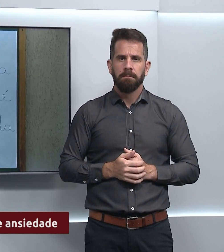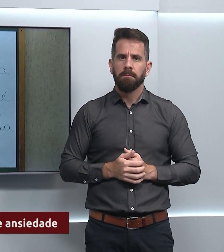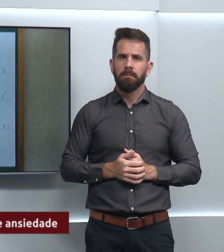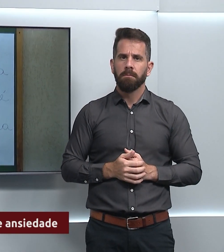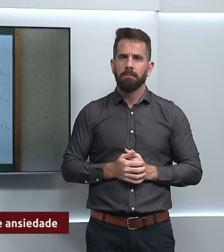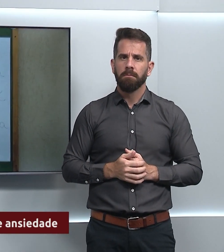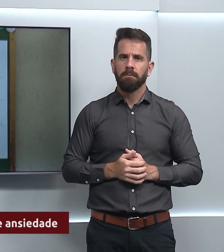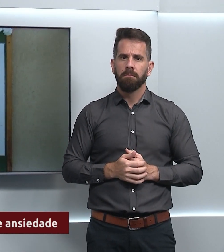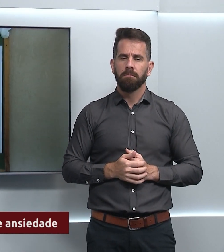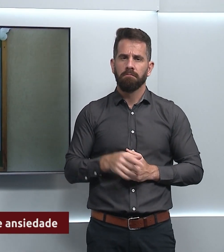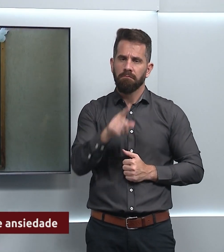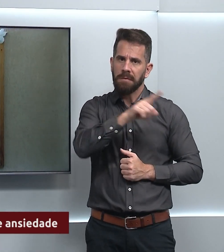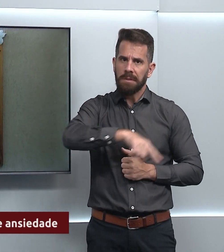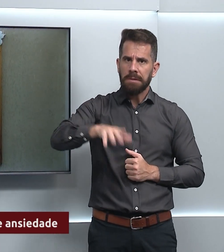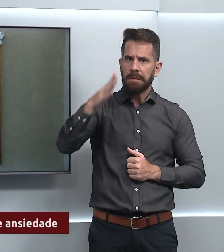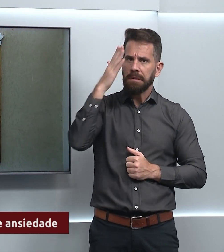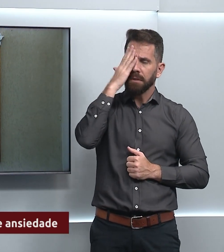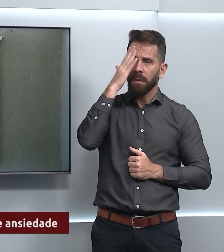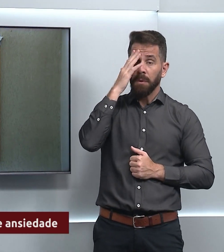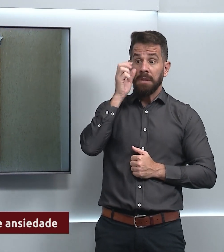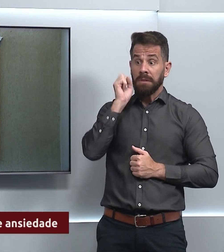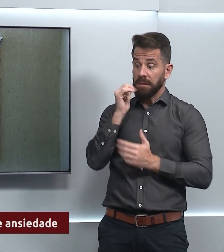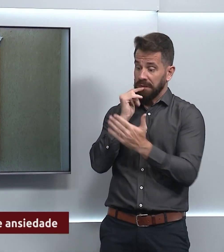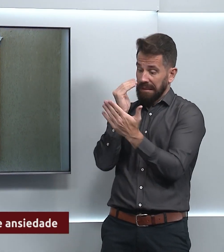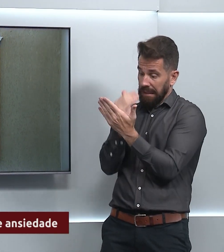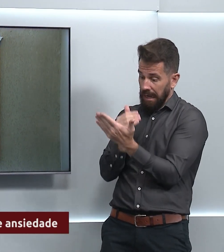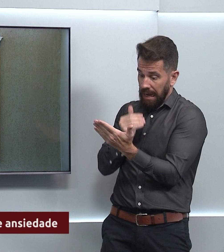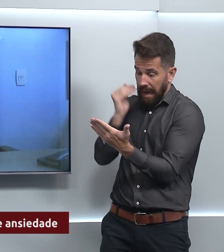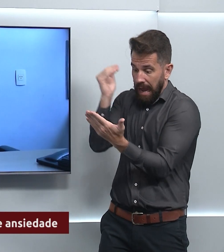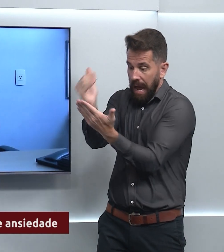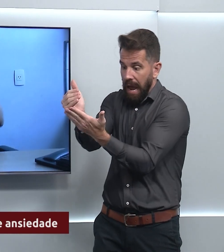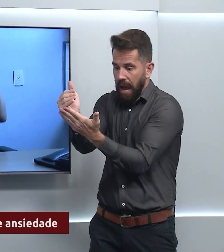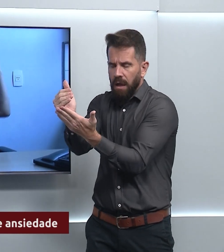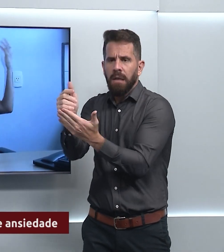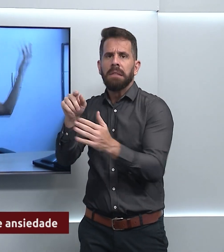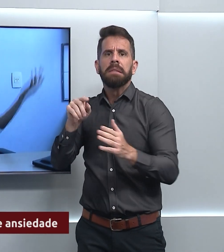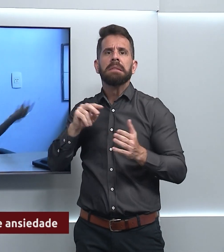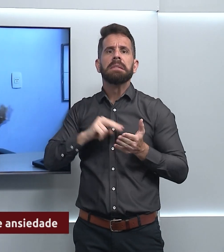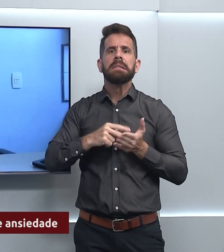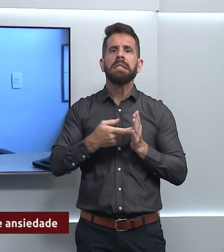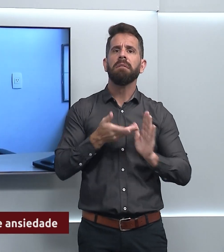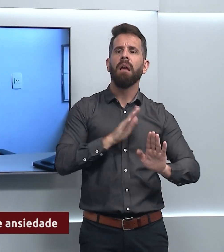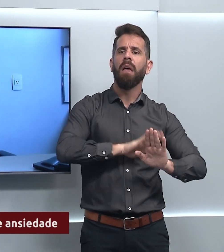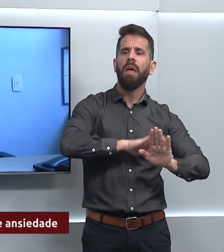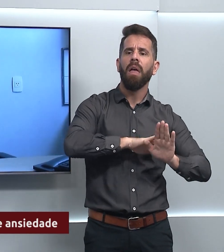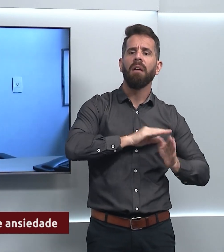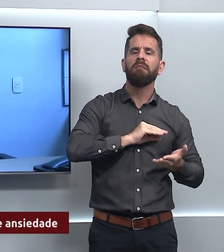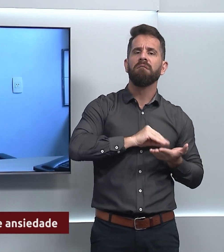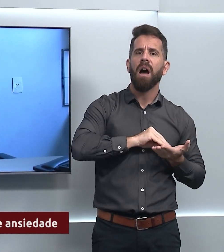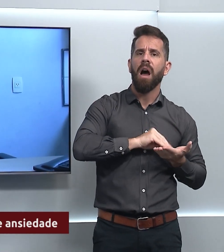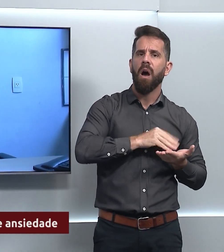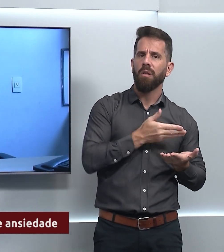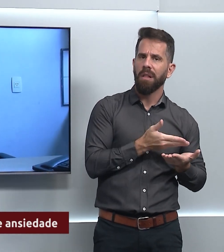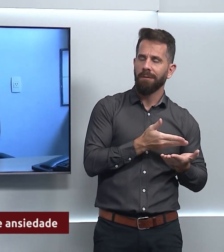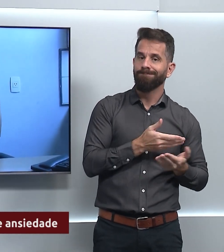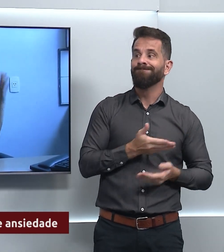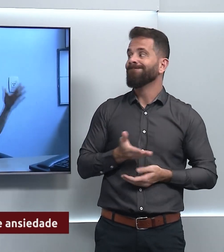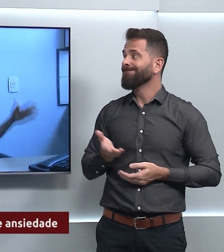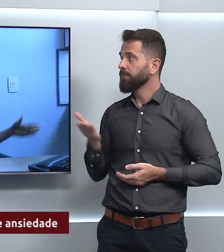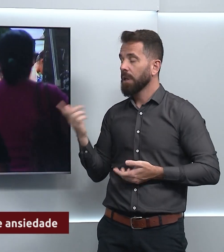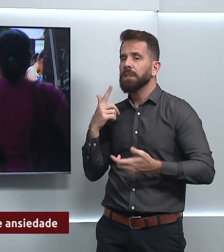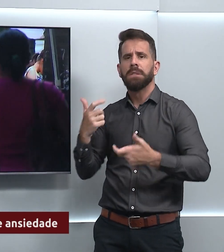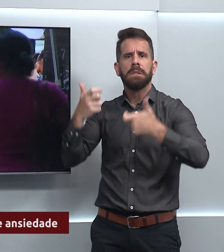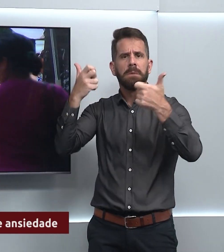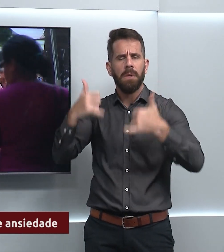Você já ouviu dizer que todo excesso esconde uma falta? Essa psicóloga explica que determinadas repetições